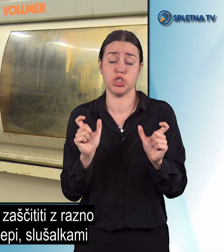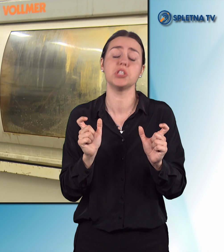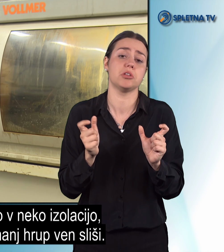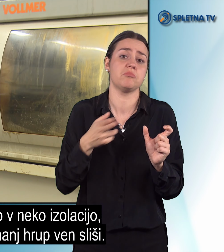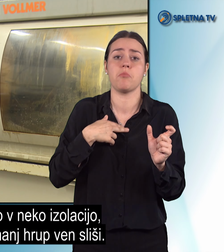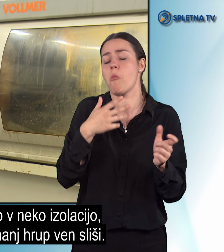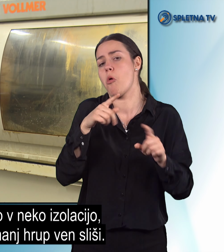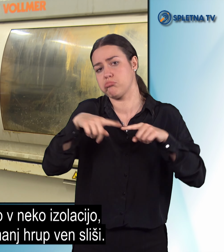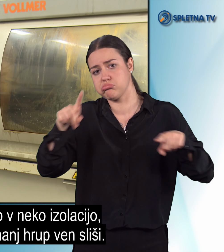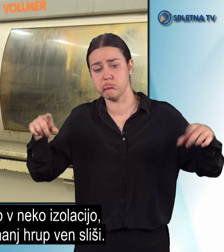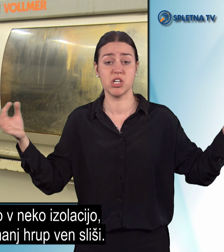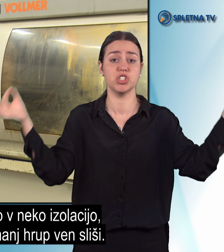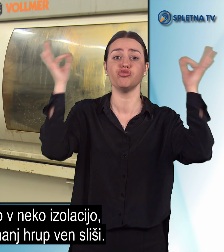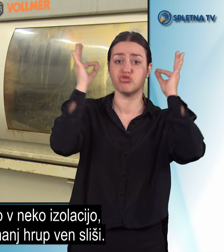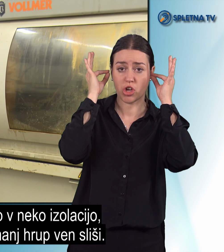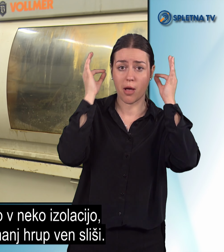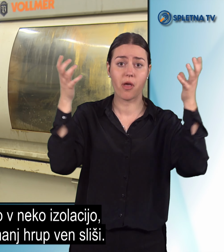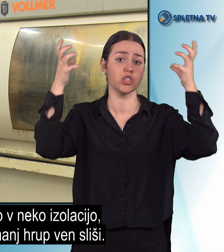slušalkami,